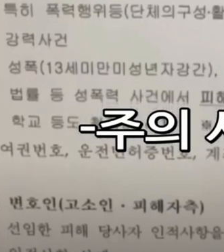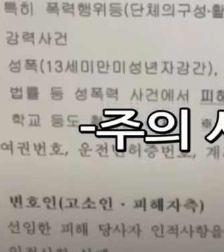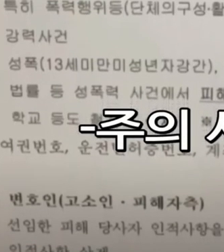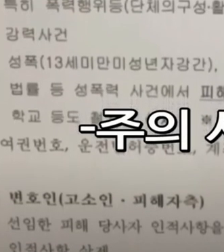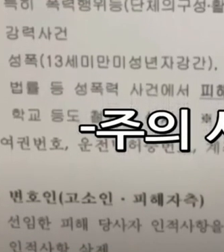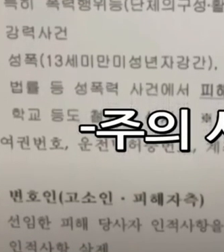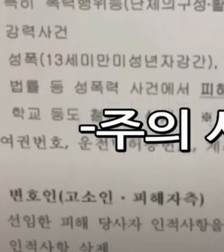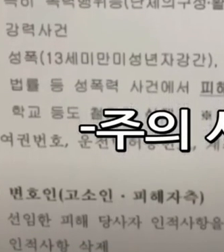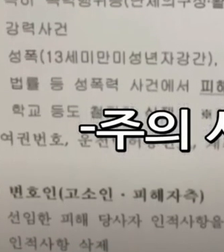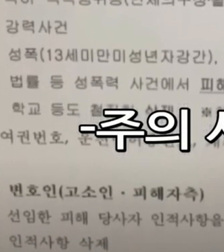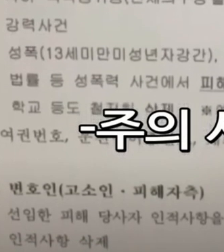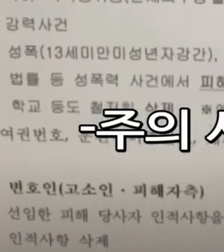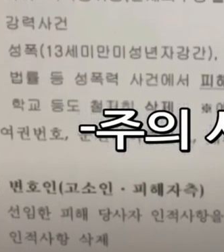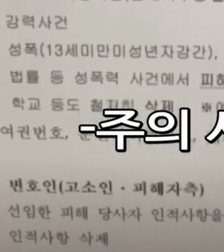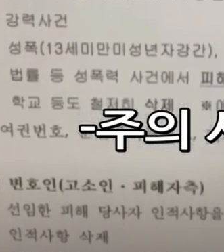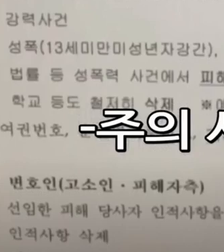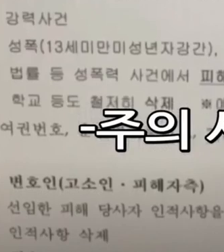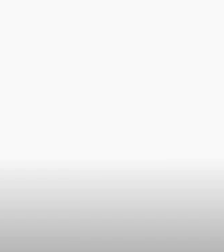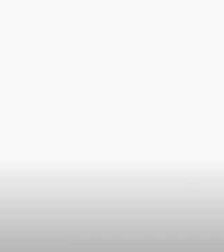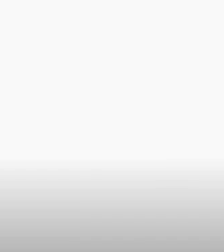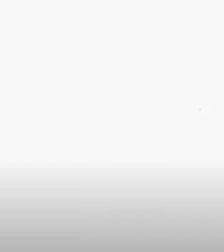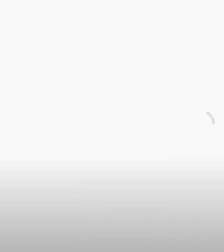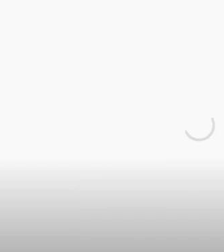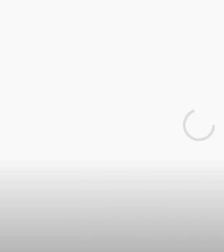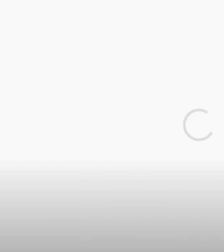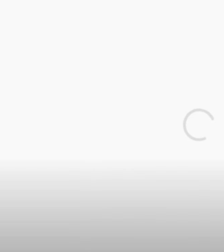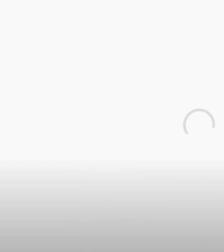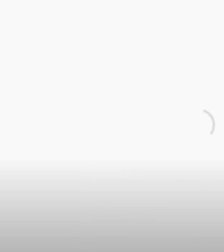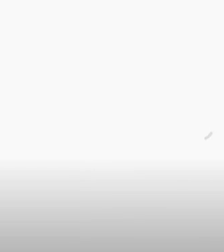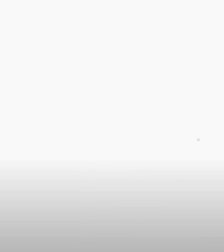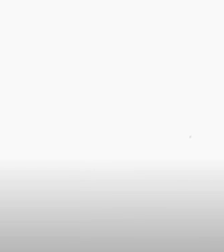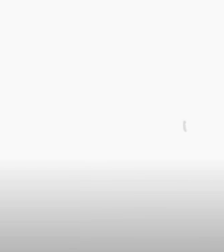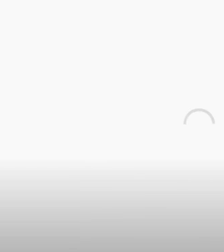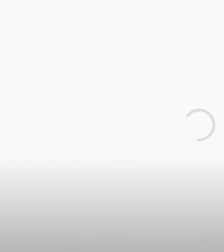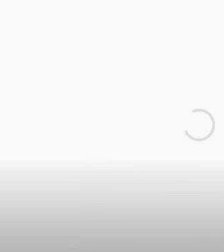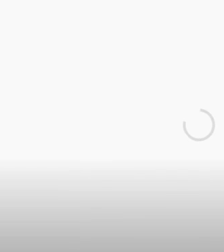제대로 가렸는지 확인하는 작업 후에